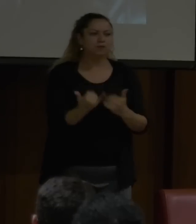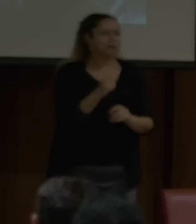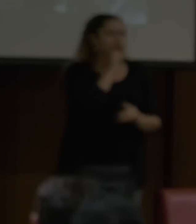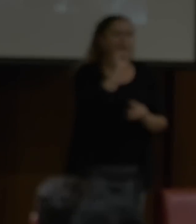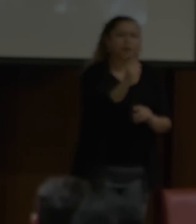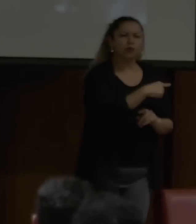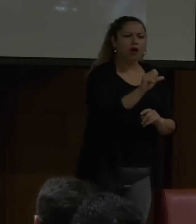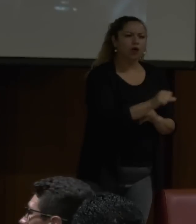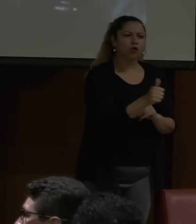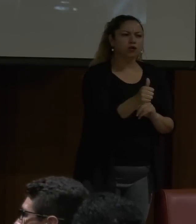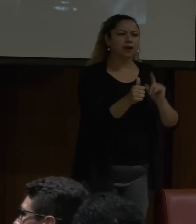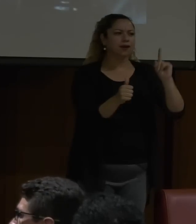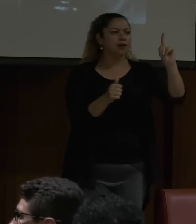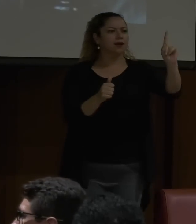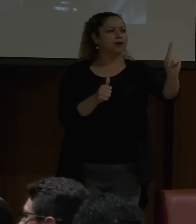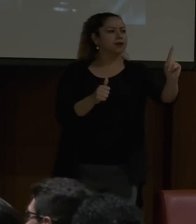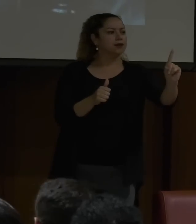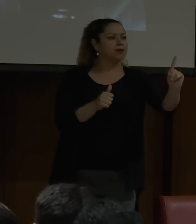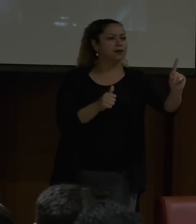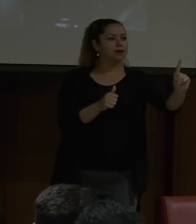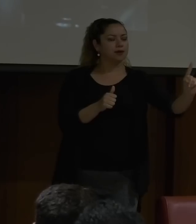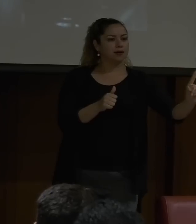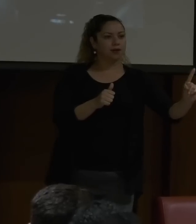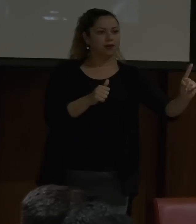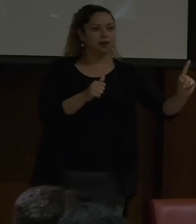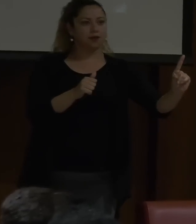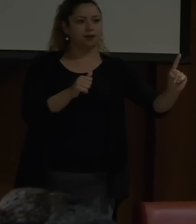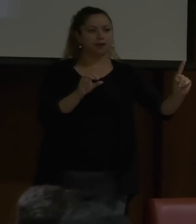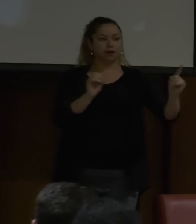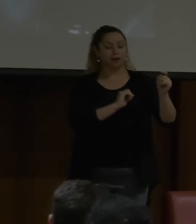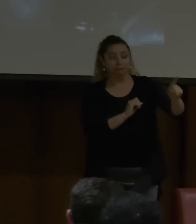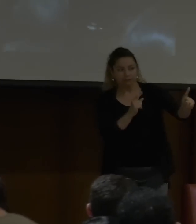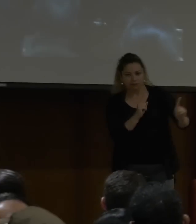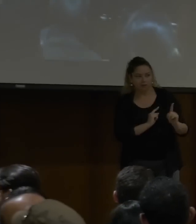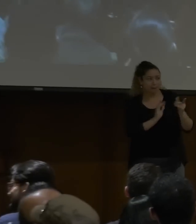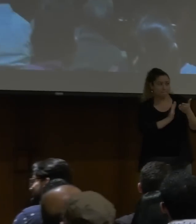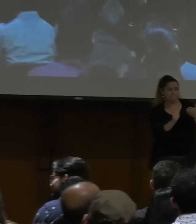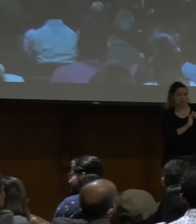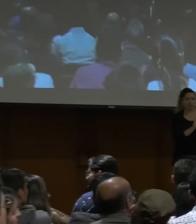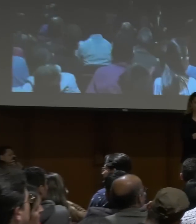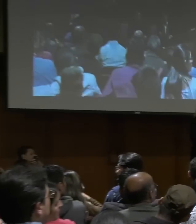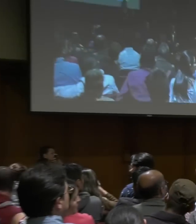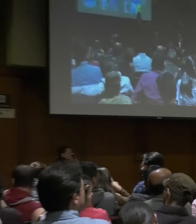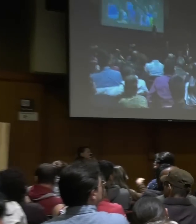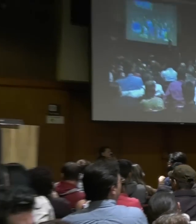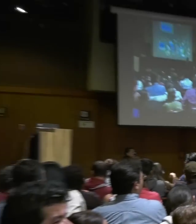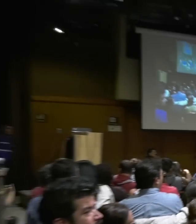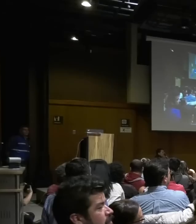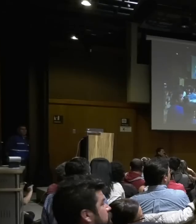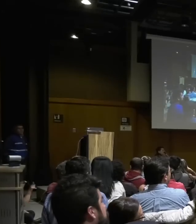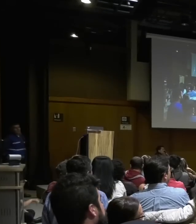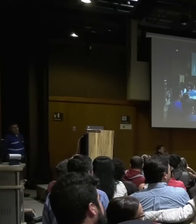más. Espérate. A Bueno, ver pero si- hay que, perdónenme, hay que hacer una buena reflexión sobre ese tema porque